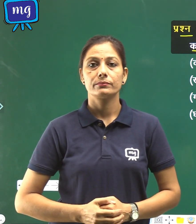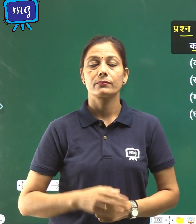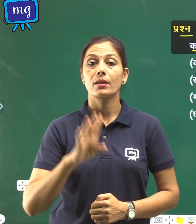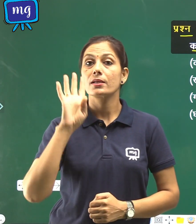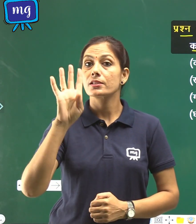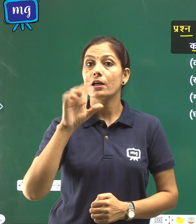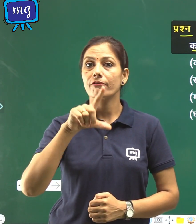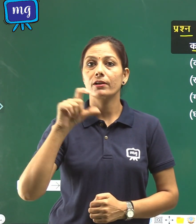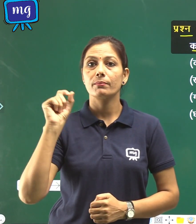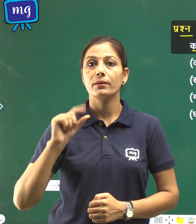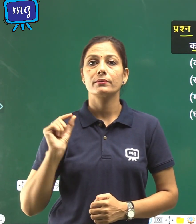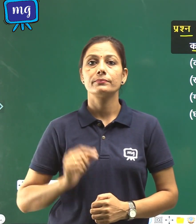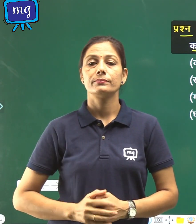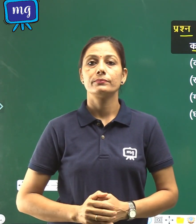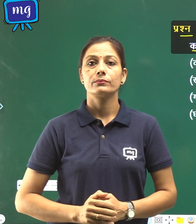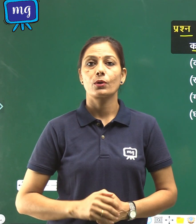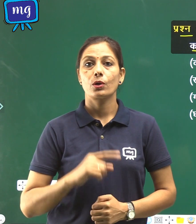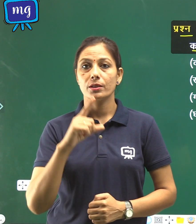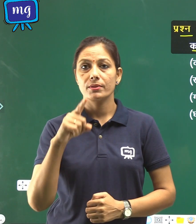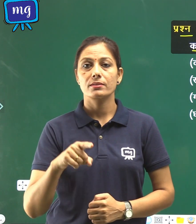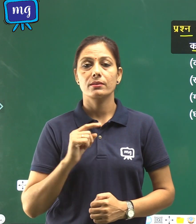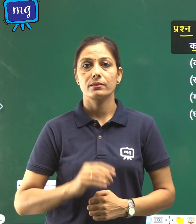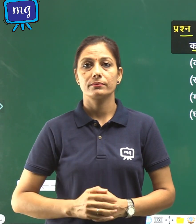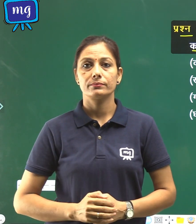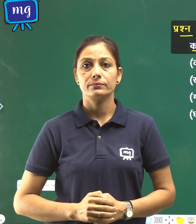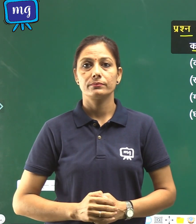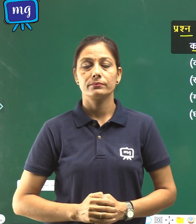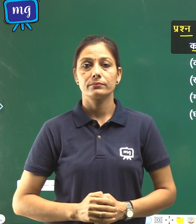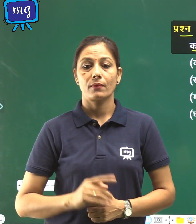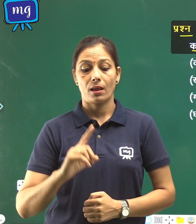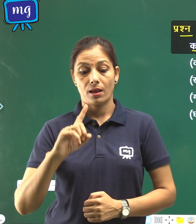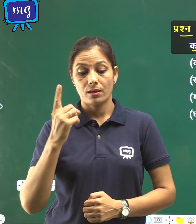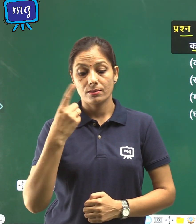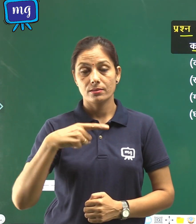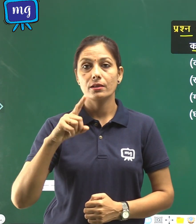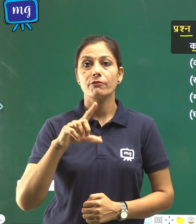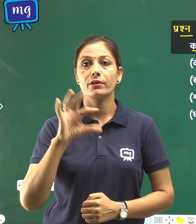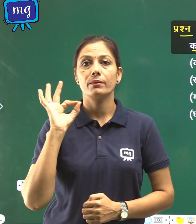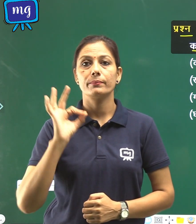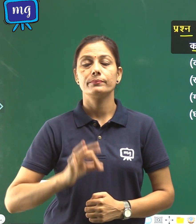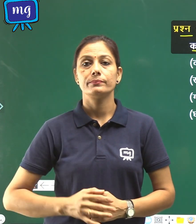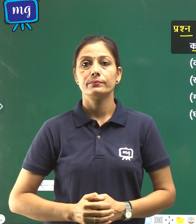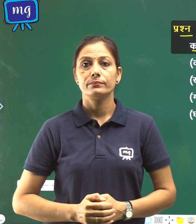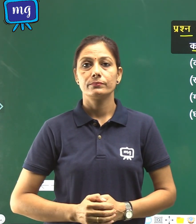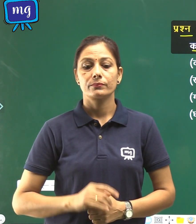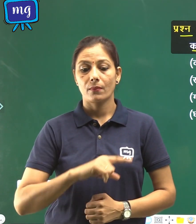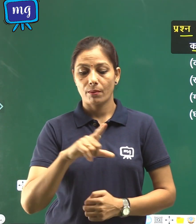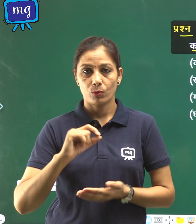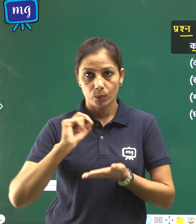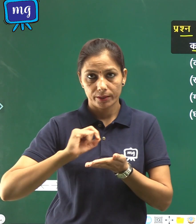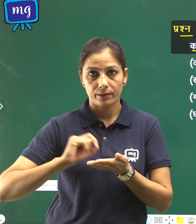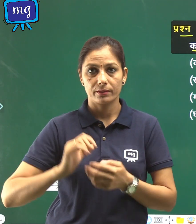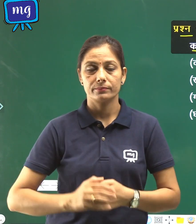4 विकल्प है। उनमें से एक सही विकल्प आपको लिखना